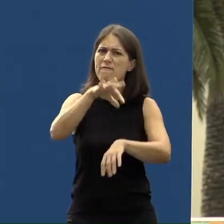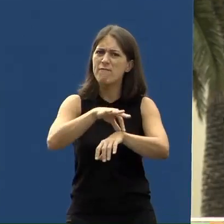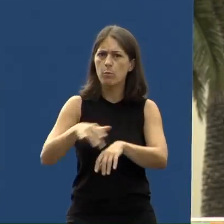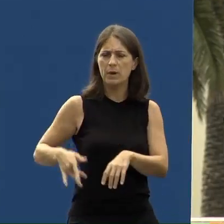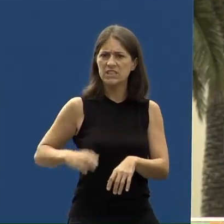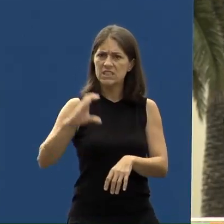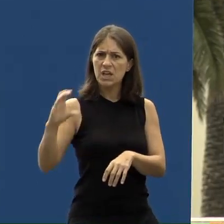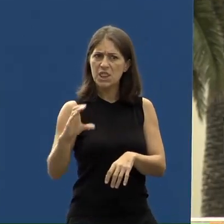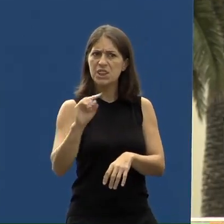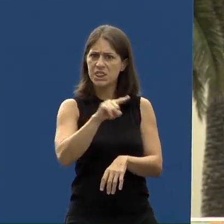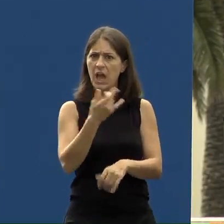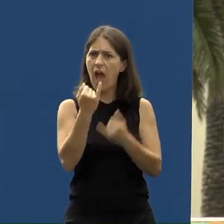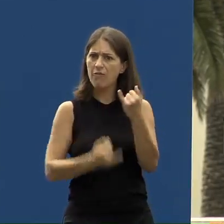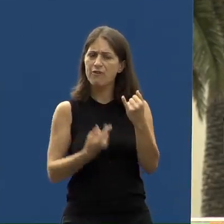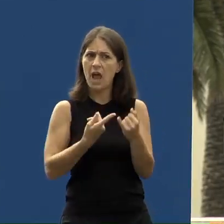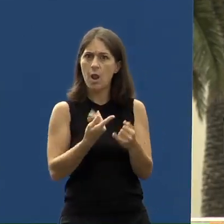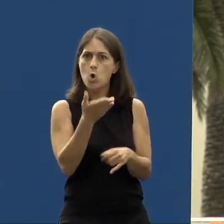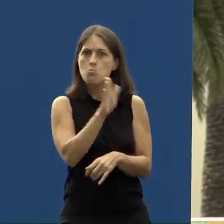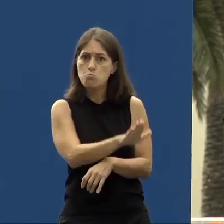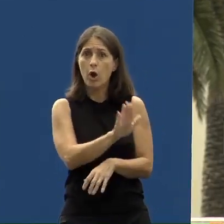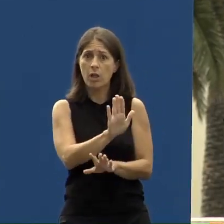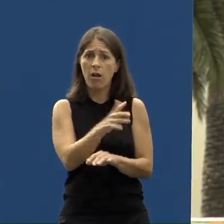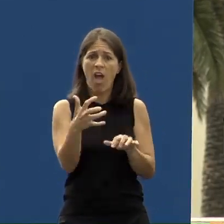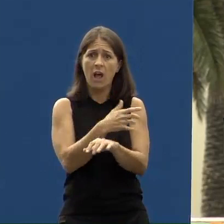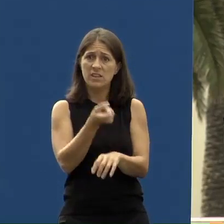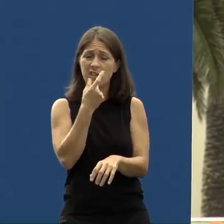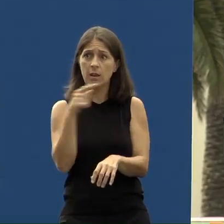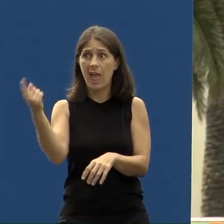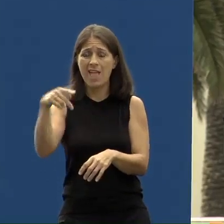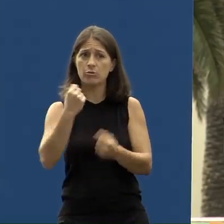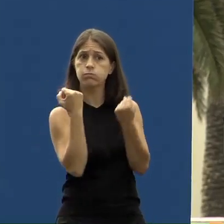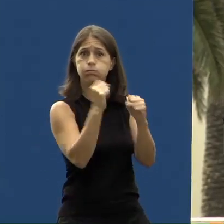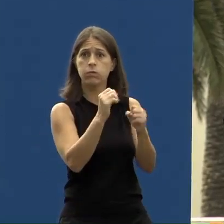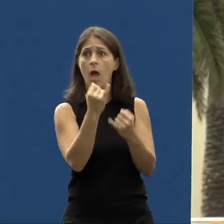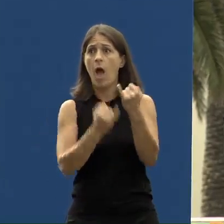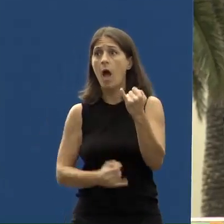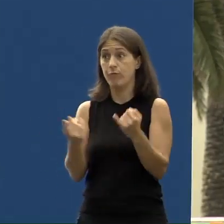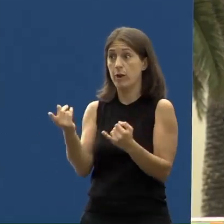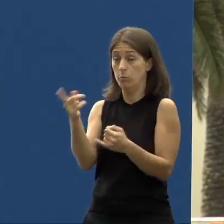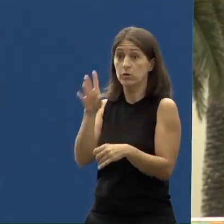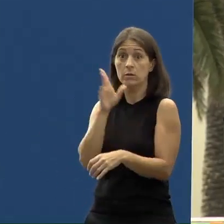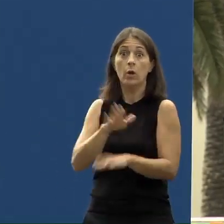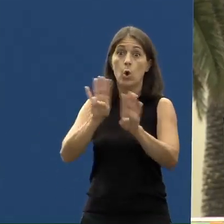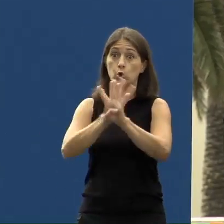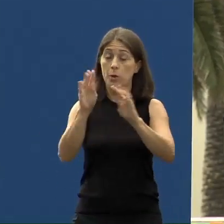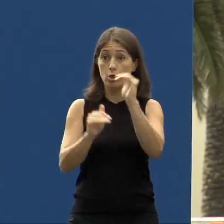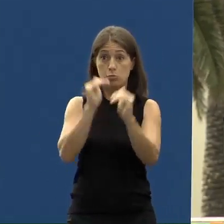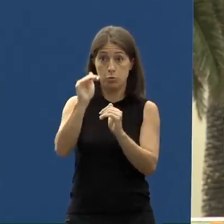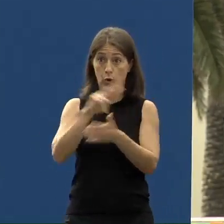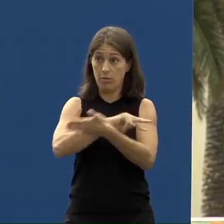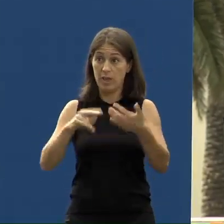a súa saúde para sobrevivir. E iso non o di En Marea, o dixo a Fiscalía do Tribunal Superior de Xustiza de Galicia, que os acusou tamén de homicidio